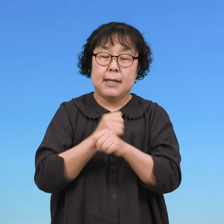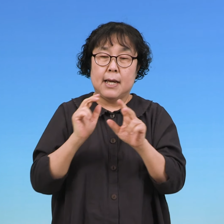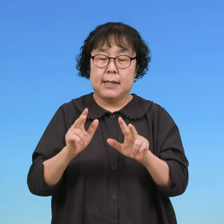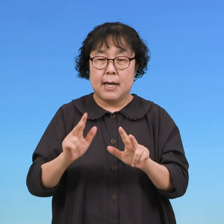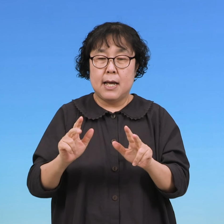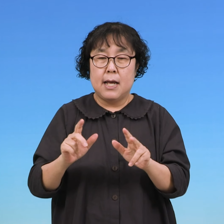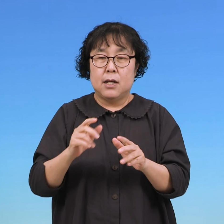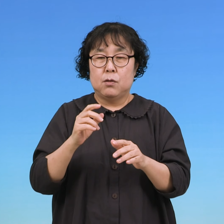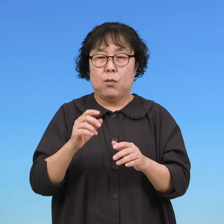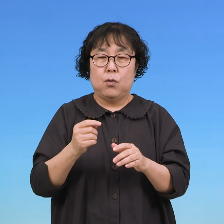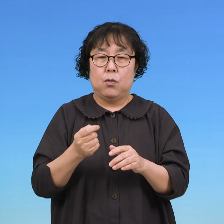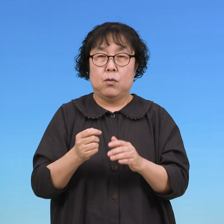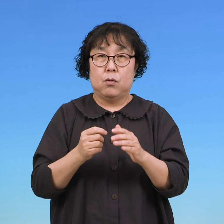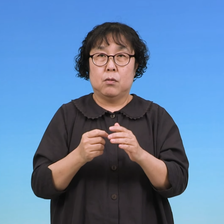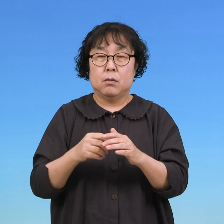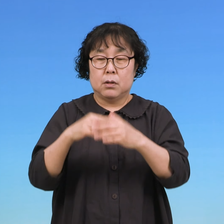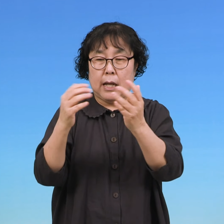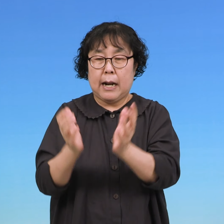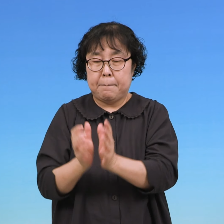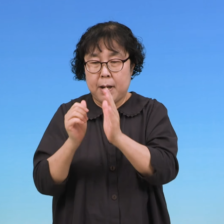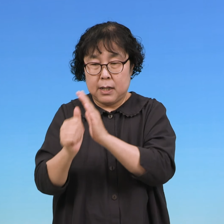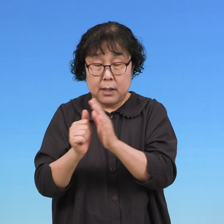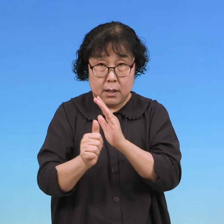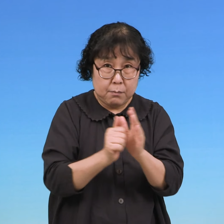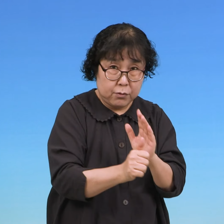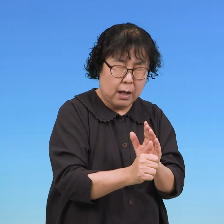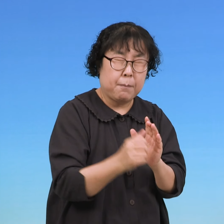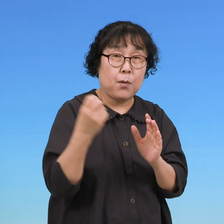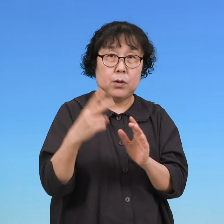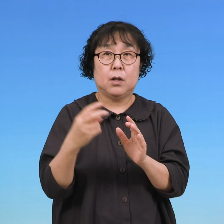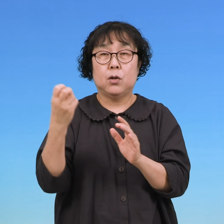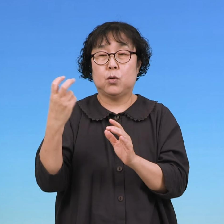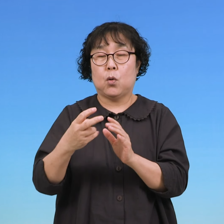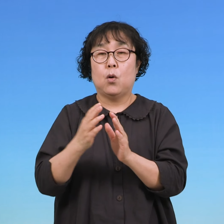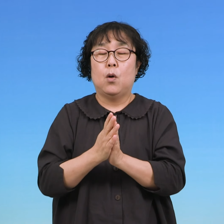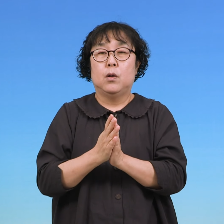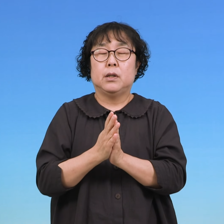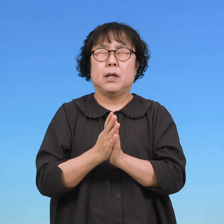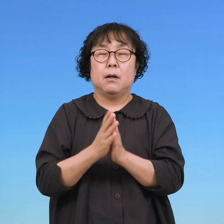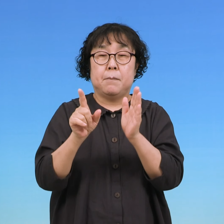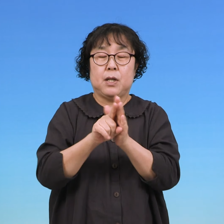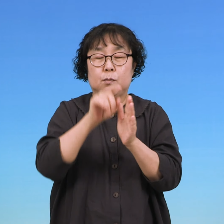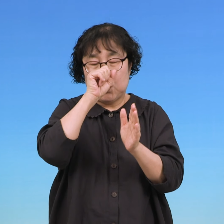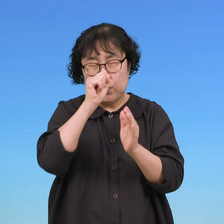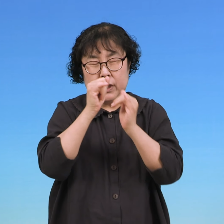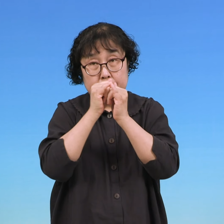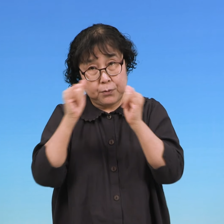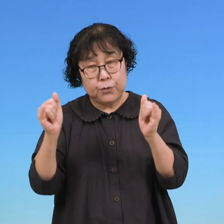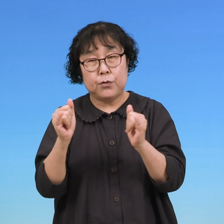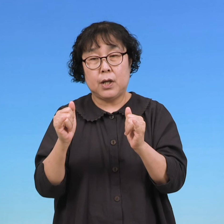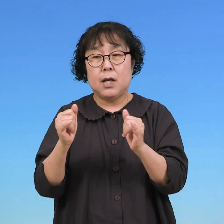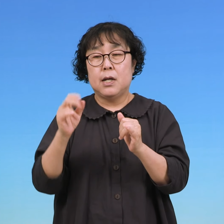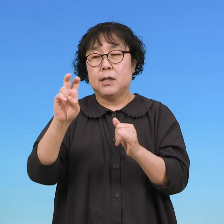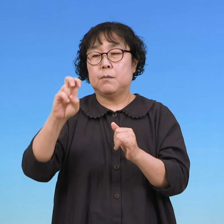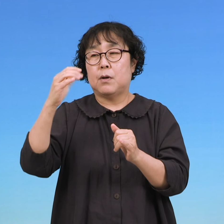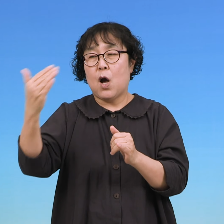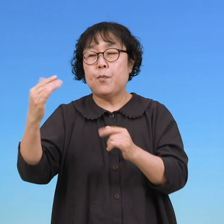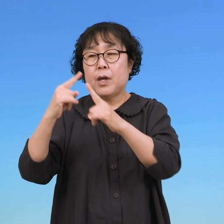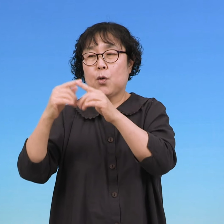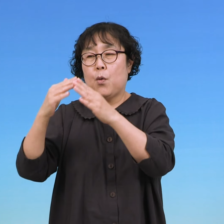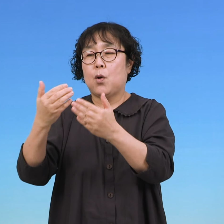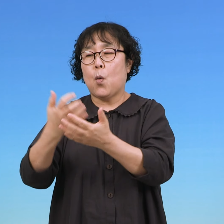거의 다 이제 29교회로 가기로 뭐 결단을 하고 결정을 해가는 분위기라고 제가 전해 듣습니다. 그래서 이제 저는